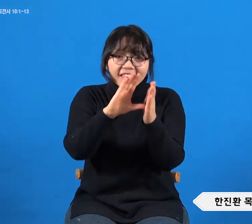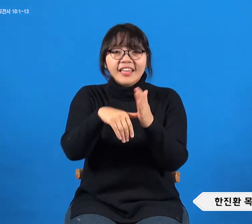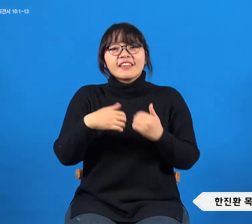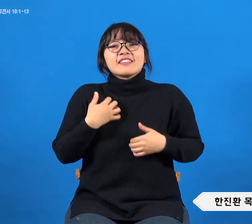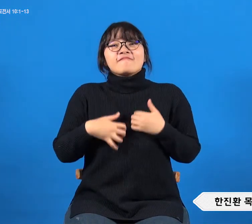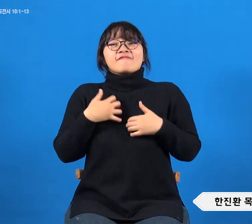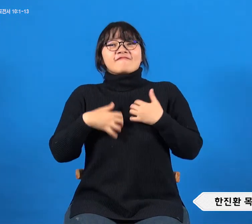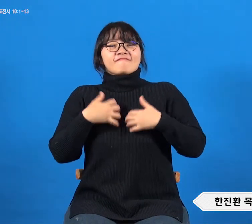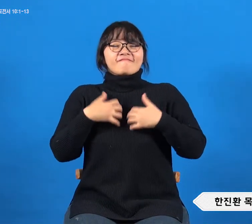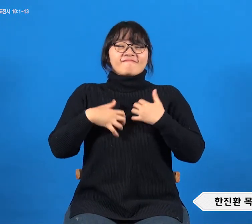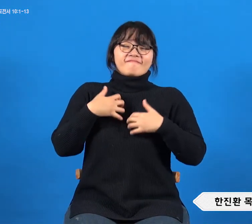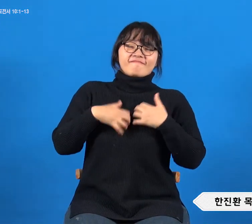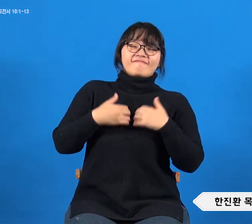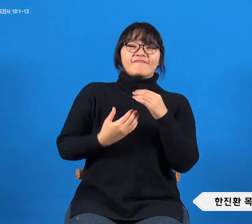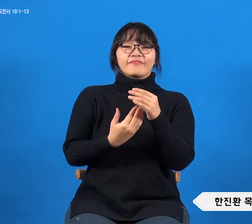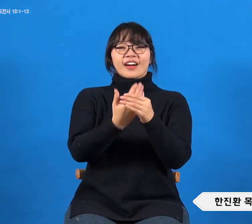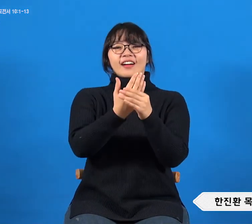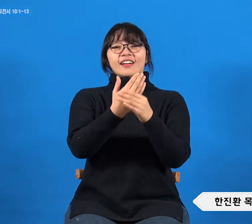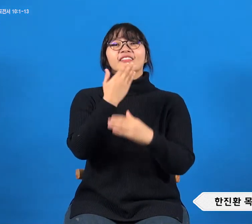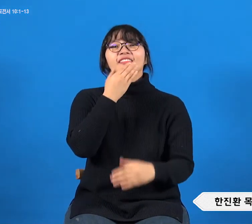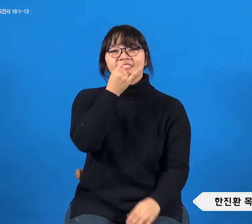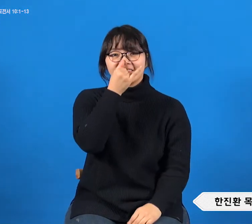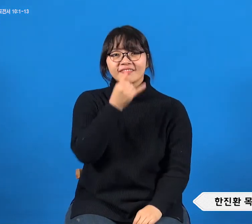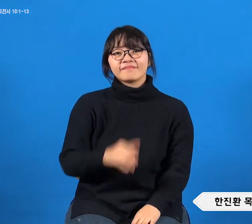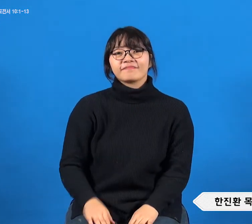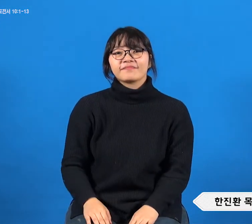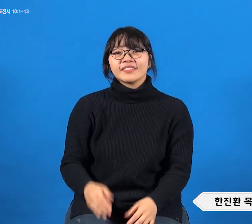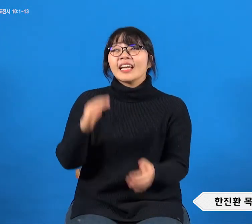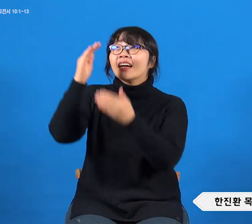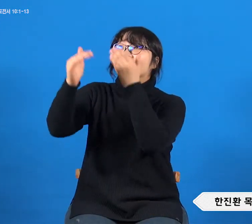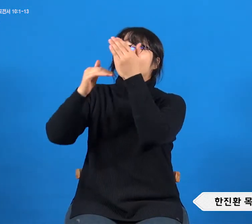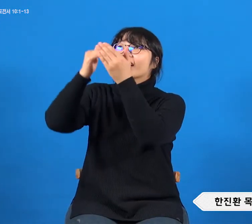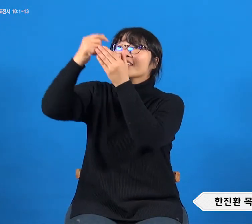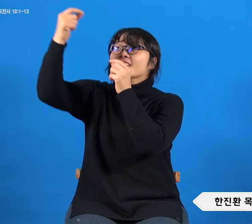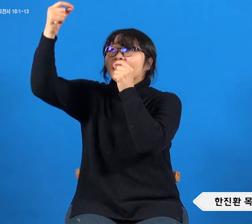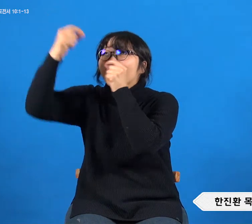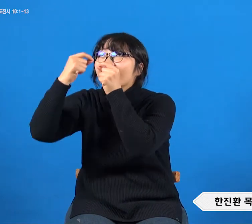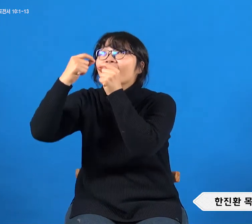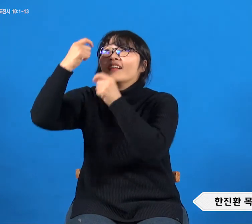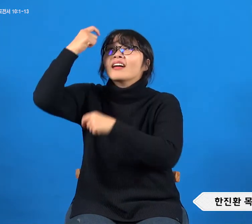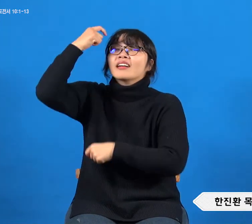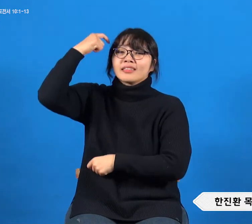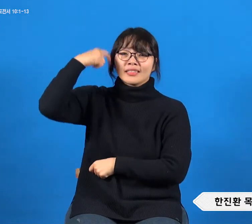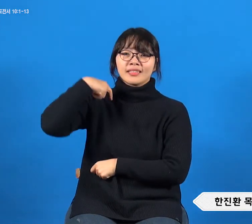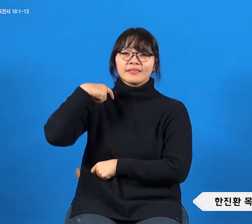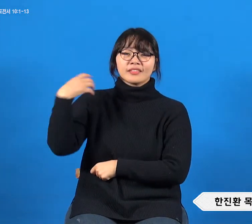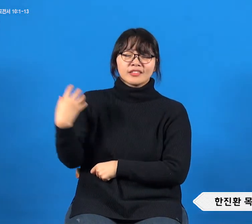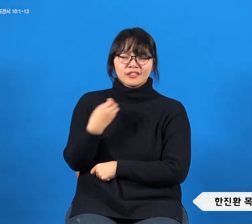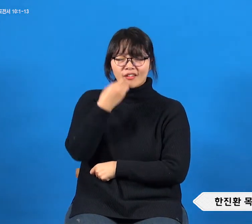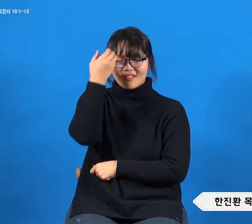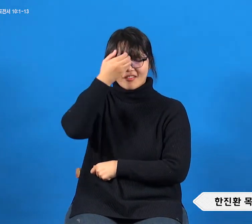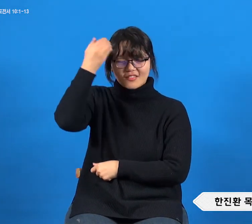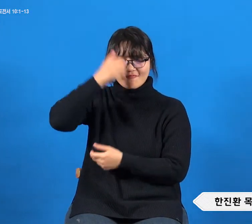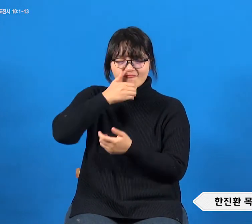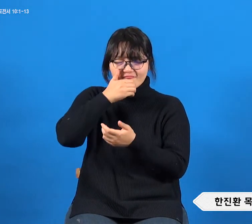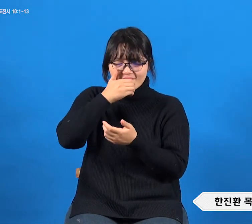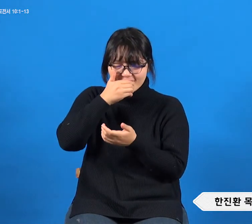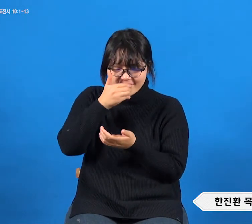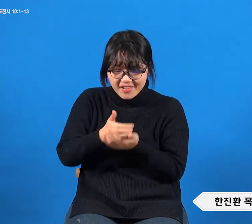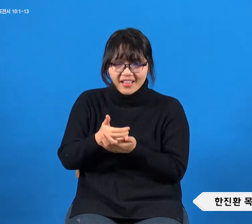기쁨이 밀물처럼 밀려옵니다. 하나님 너무나도 가까이 계신 것이 느껴집니다. 그리고 성령으로 충만해집니다.